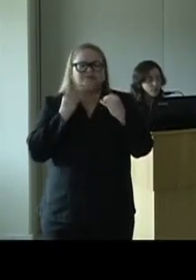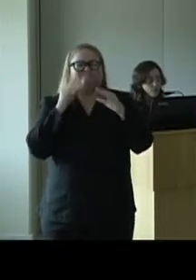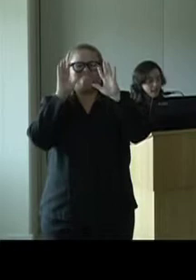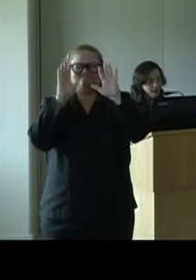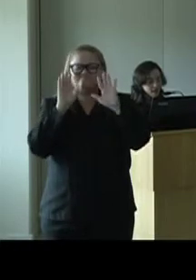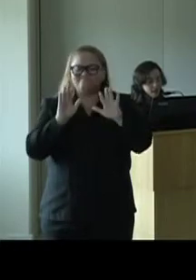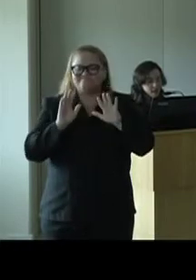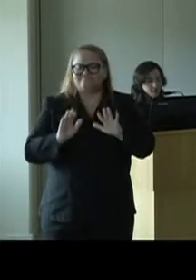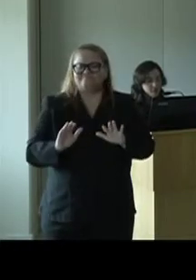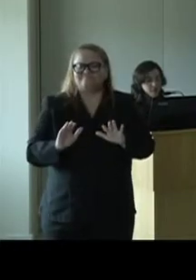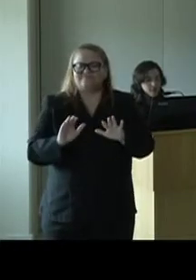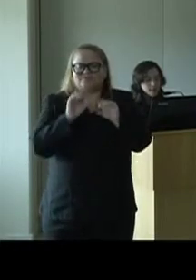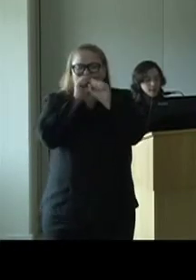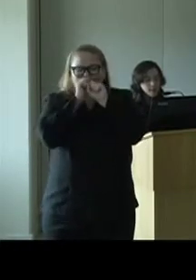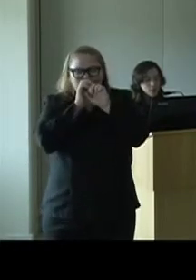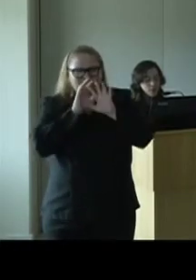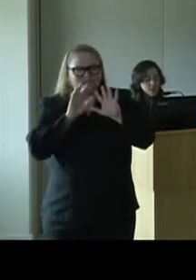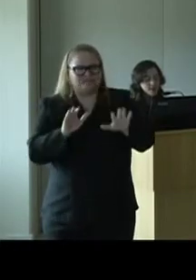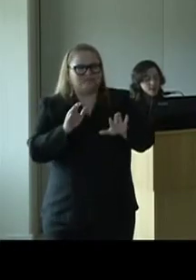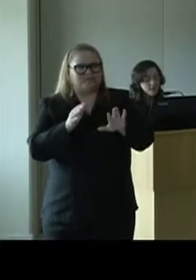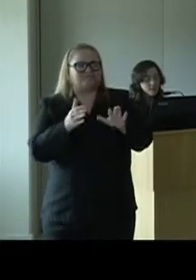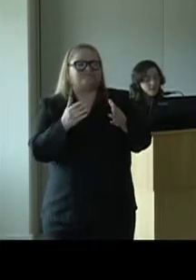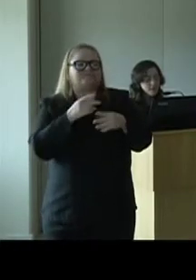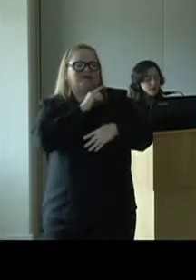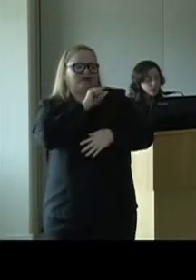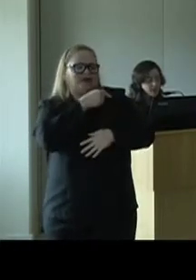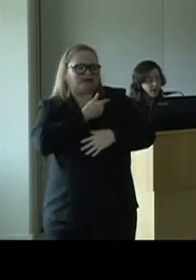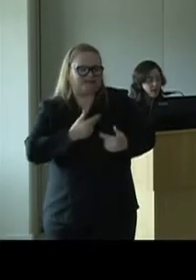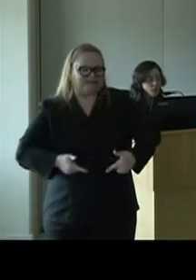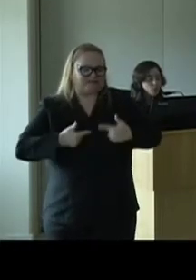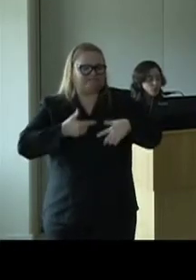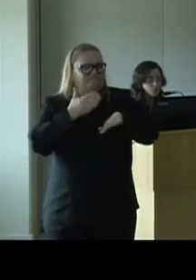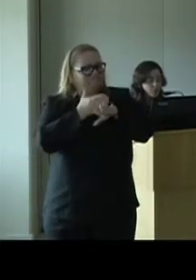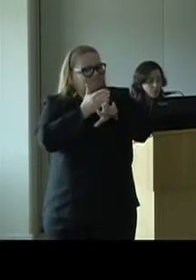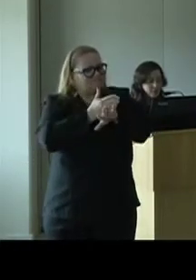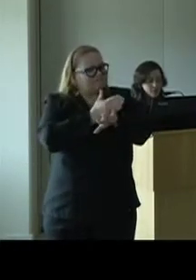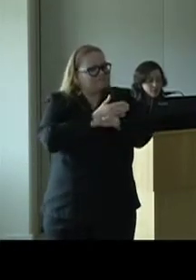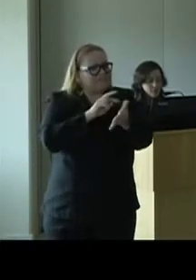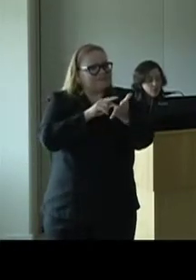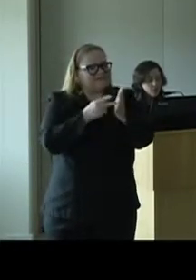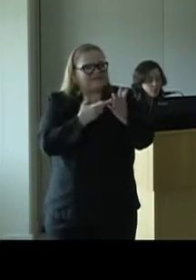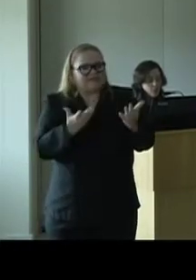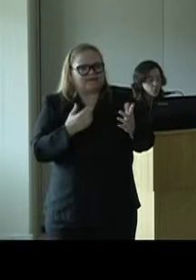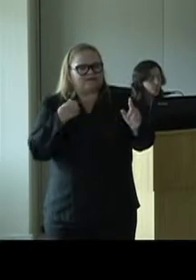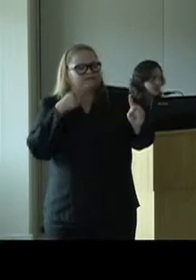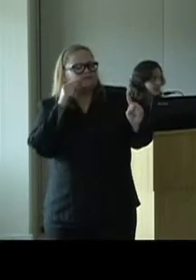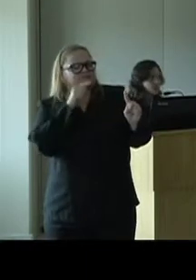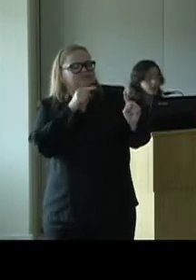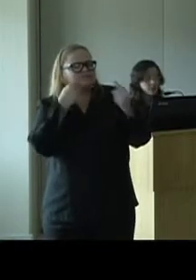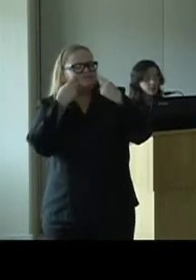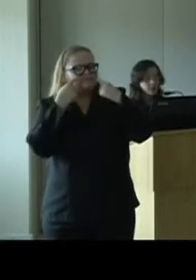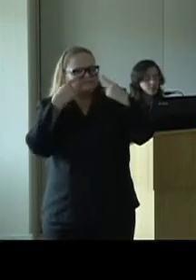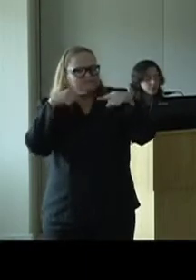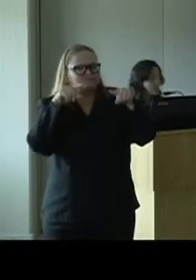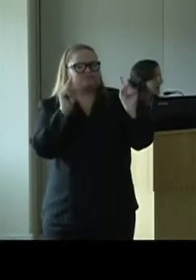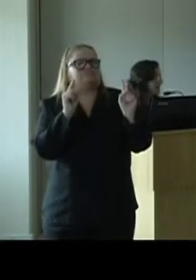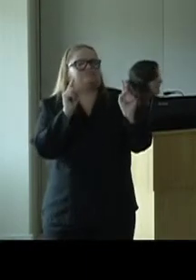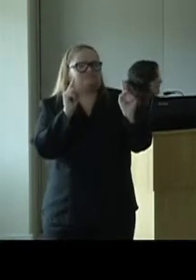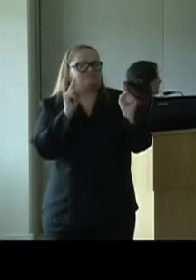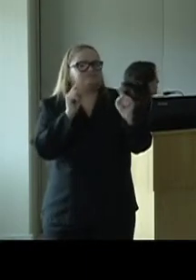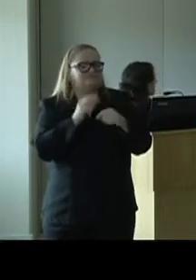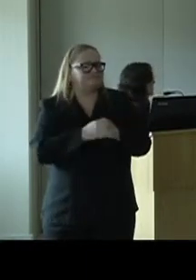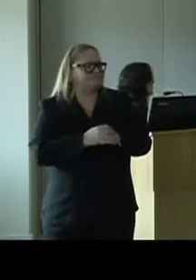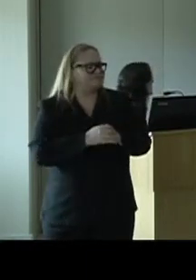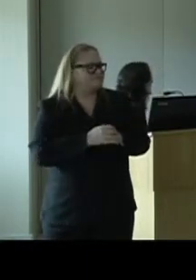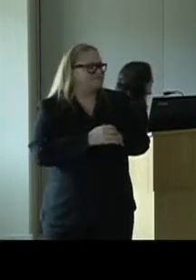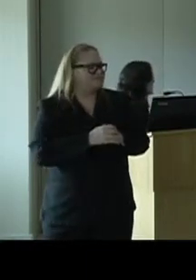indescriptibles, colmadas de bendiciones y de mejor calidad de vida. O sea, un norte más definido por mucho, más concreto, digo, más